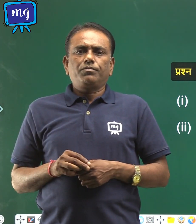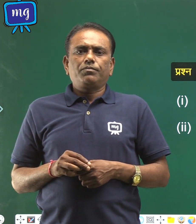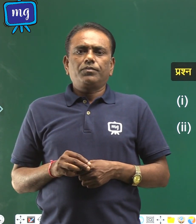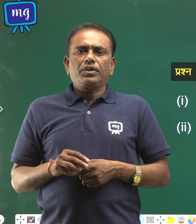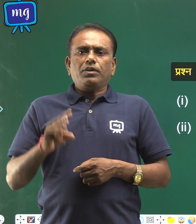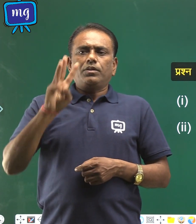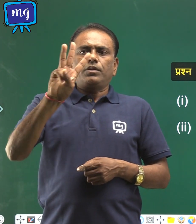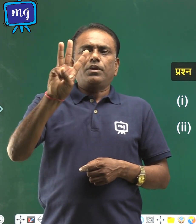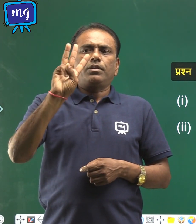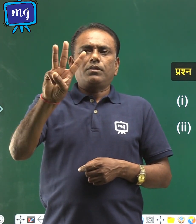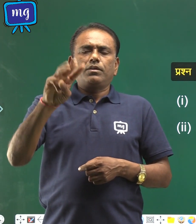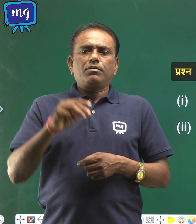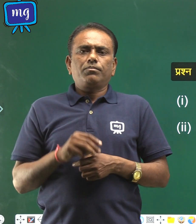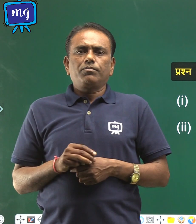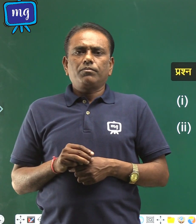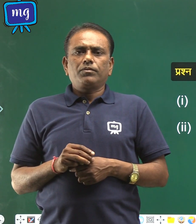33,